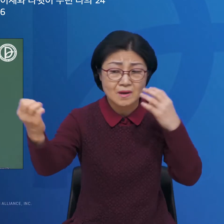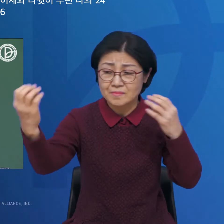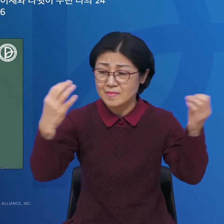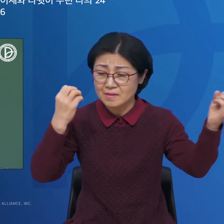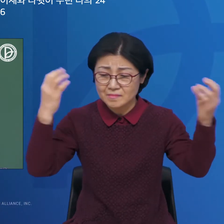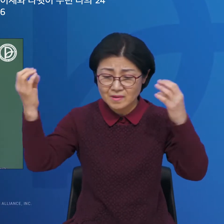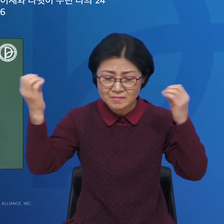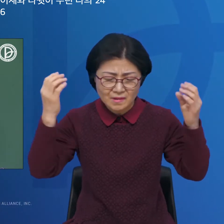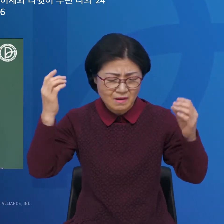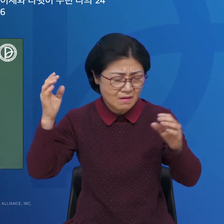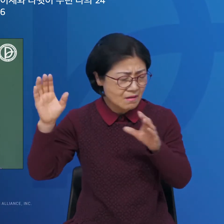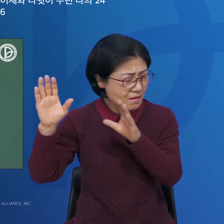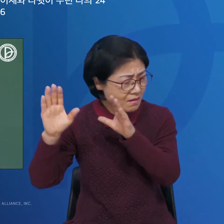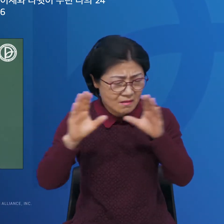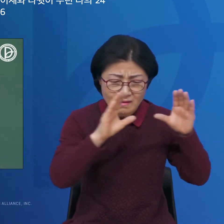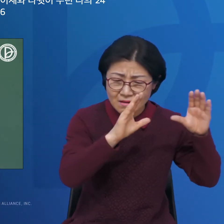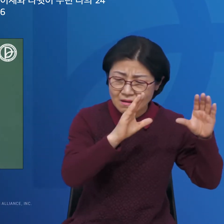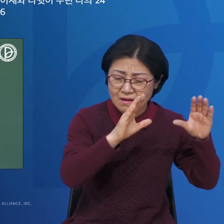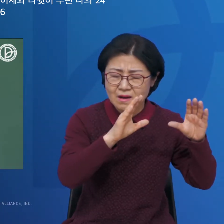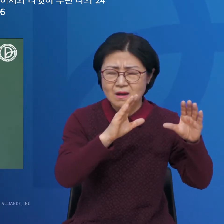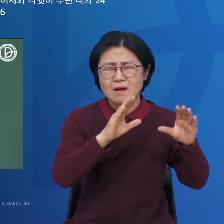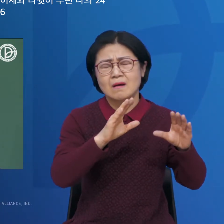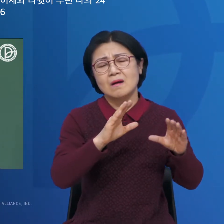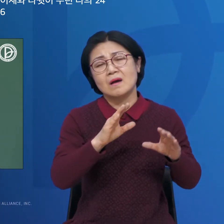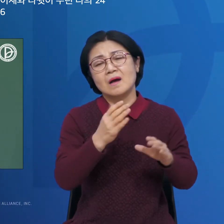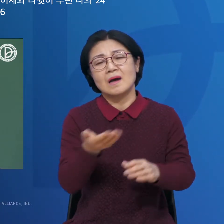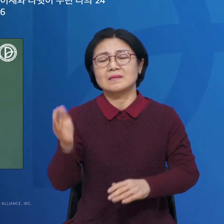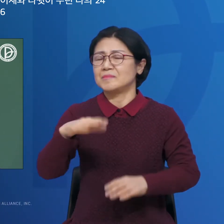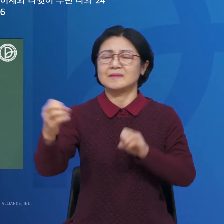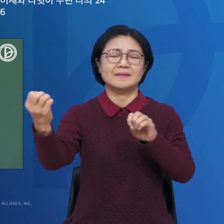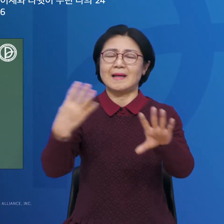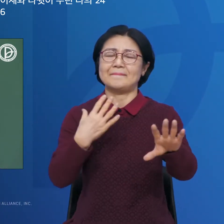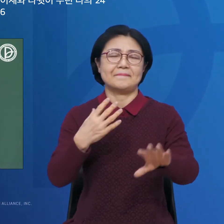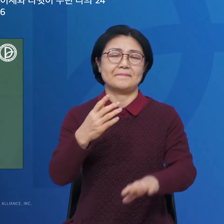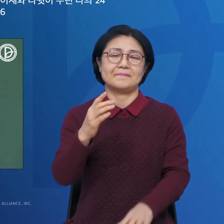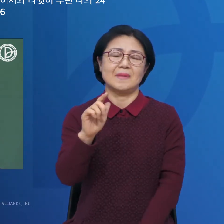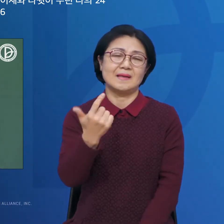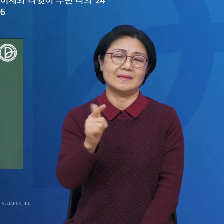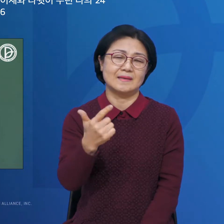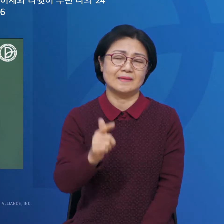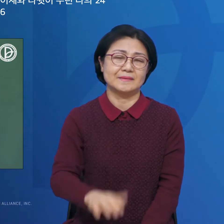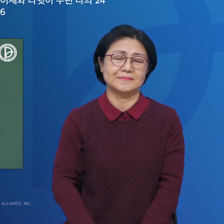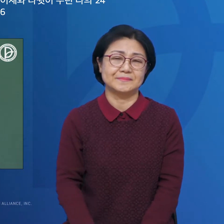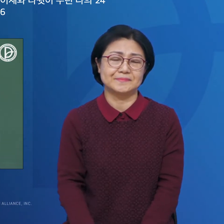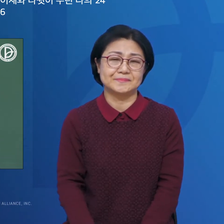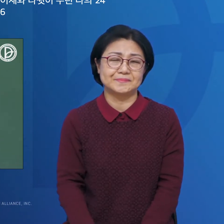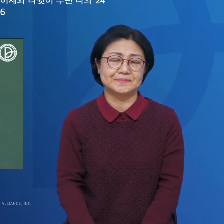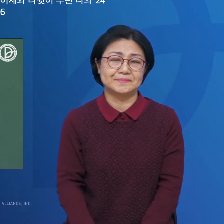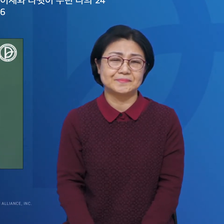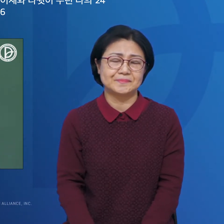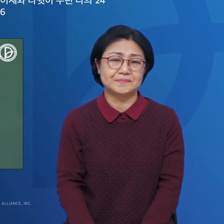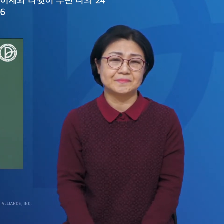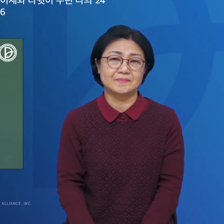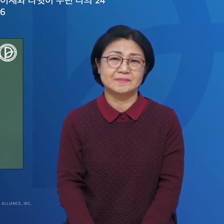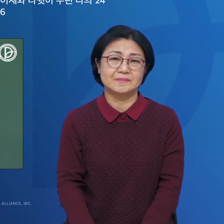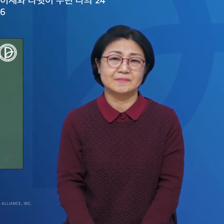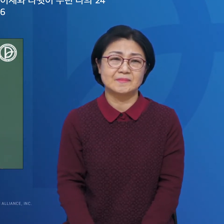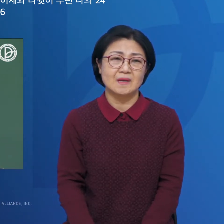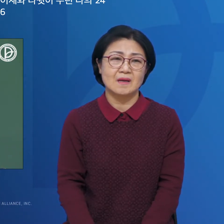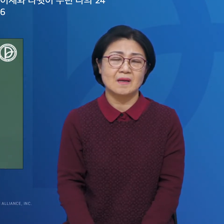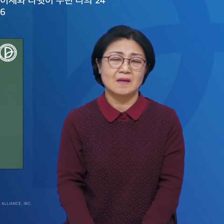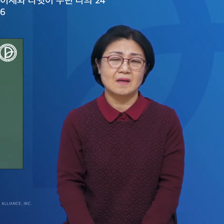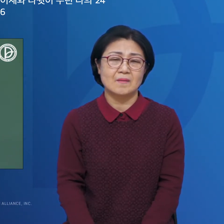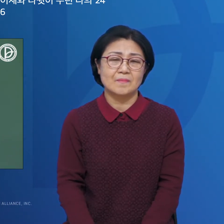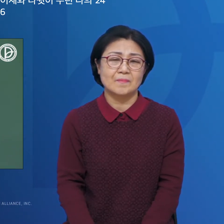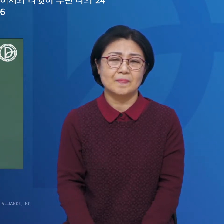People say all these sorts of things, and you cannot not listen to them, but they are not the answer. 뭐 수준 낮은 사람은 낮은 소리, 높은 사람은 높은 소리, 뭐 각